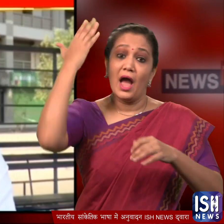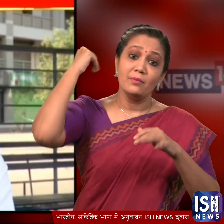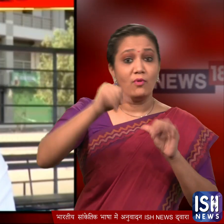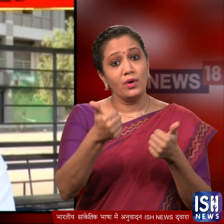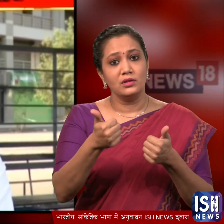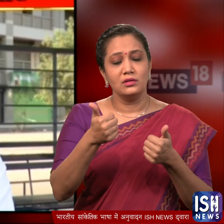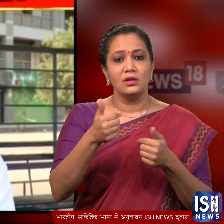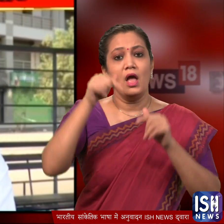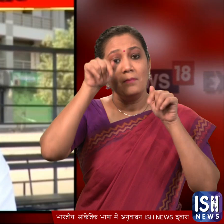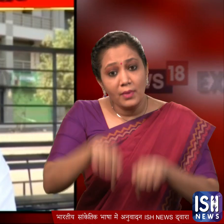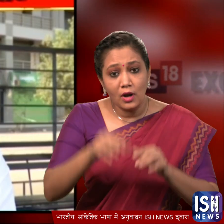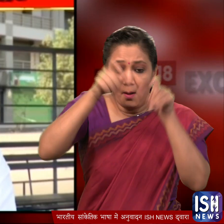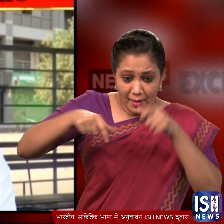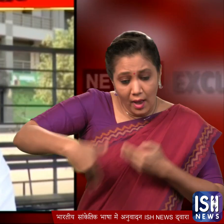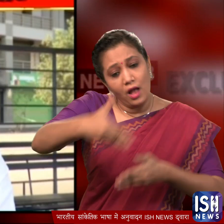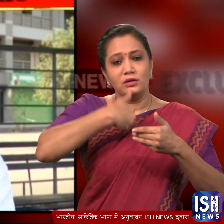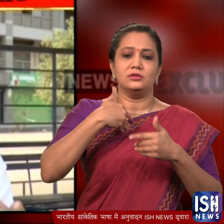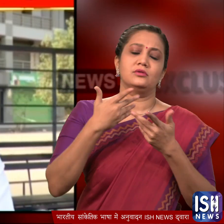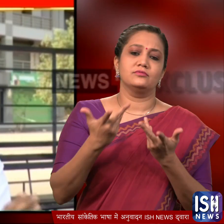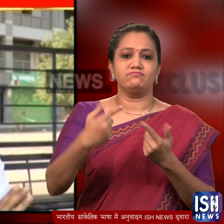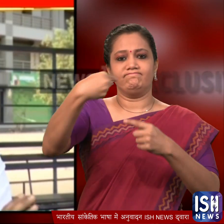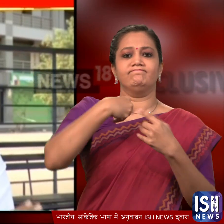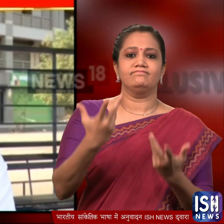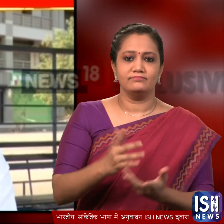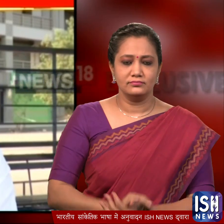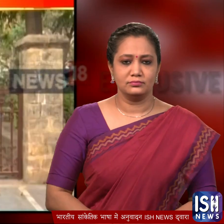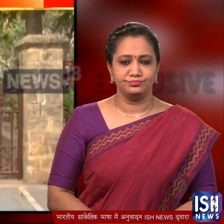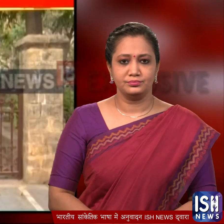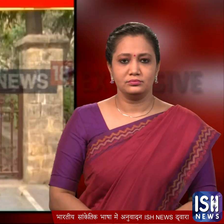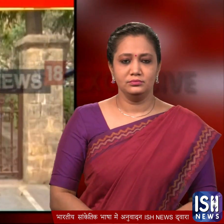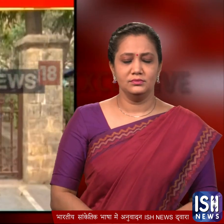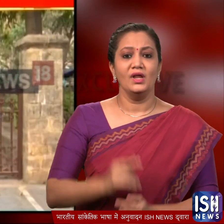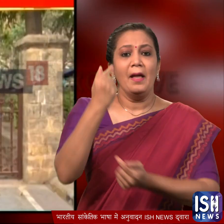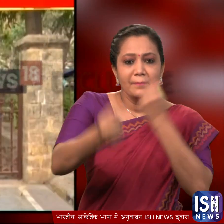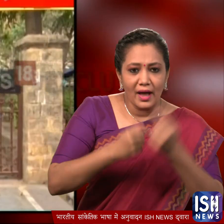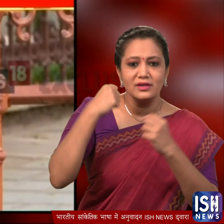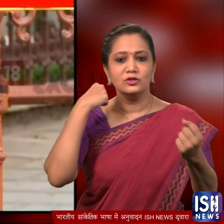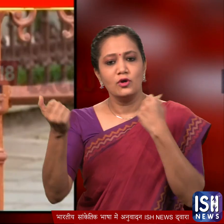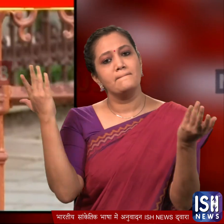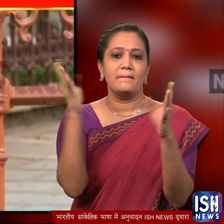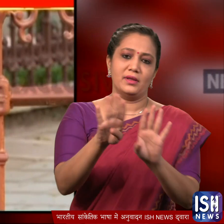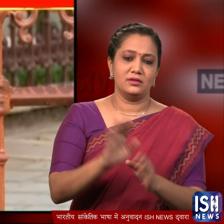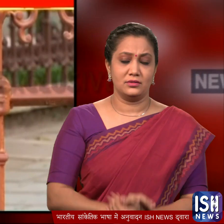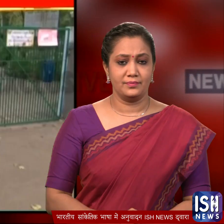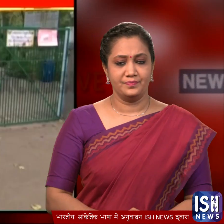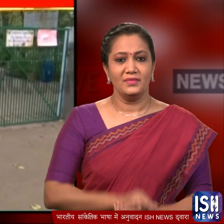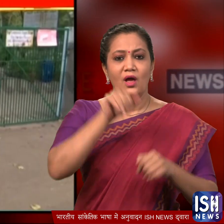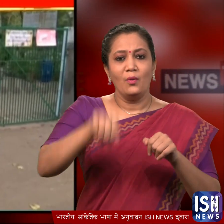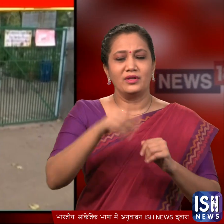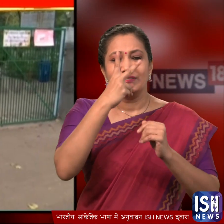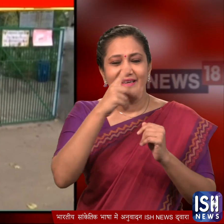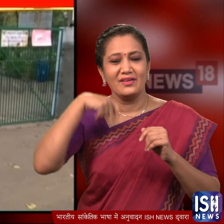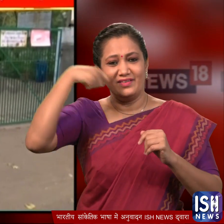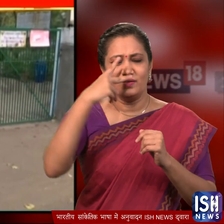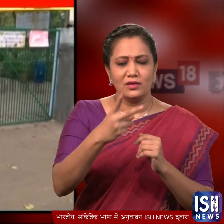खेल गई तो कुछ नहीं किया। जब पब्लिक की बारी आती है पब्लिक पे सब है। यही नहीं, पार्क और जिम भी बंद कर दिए गए। वहां से सामने आई एक